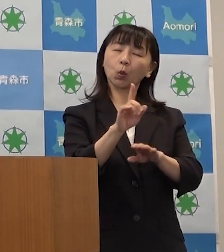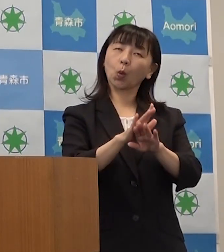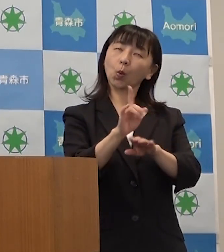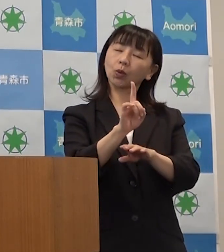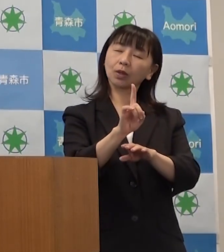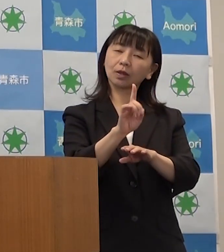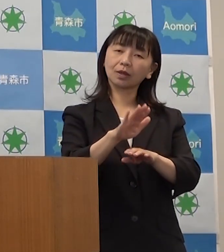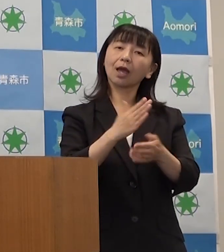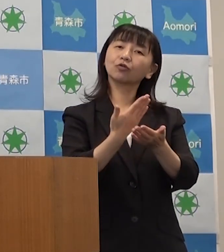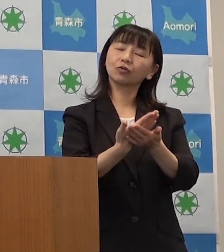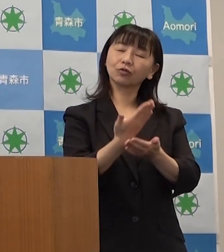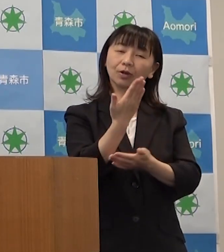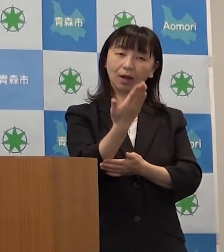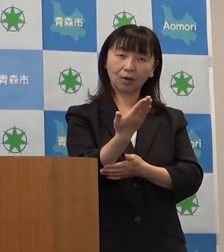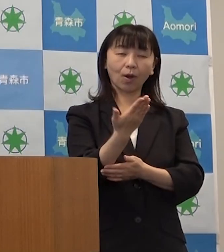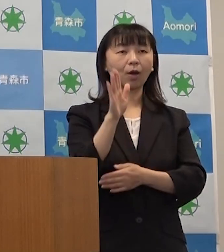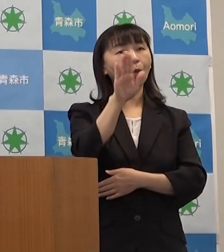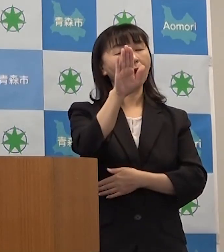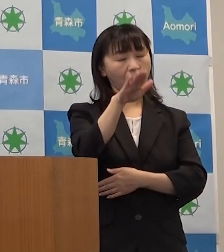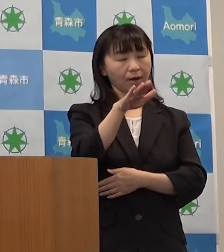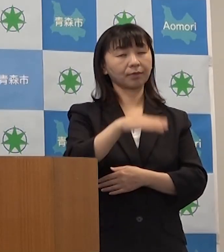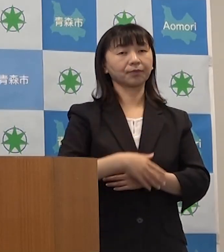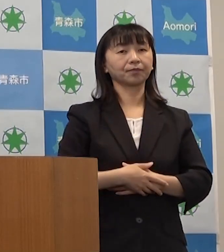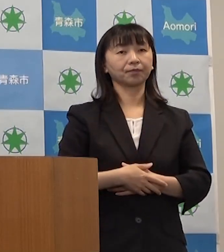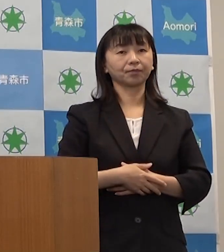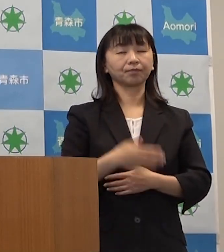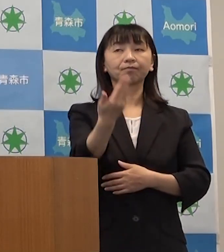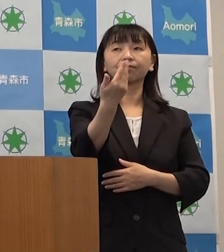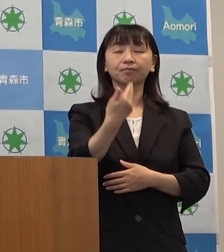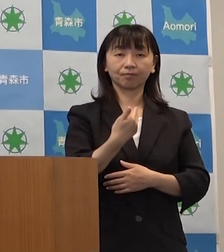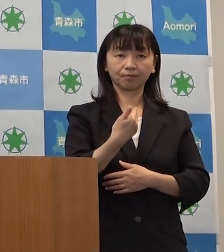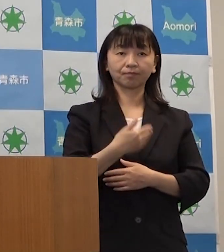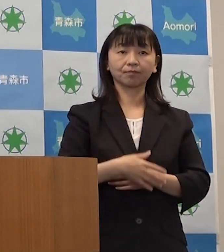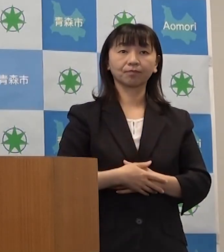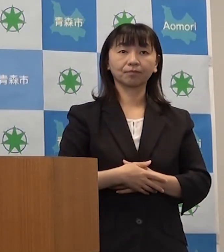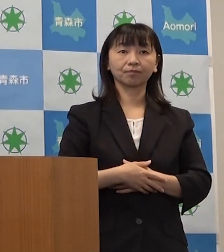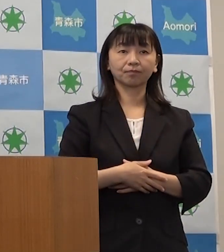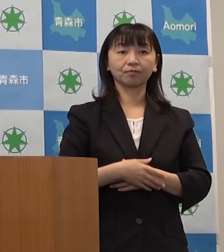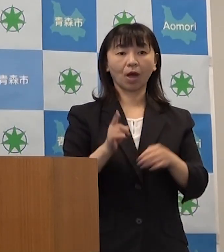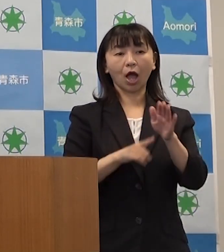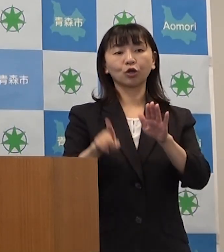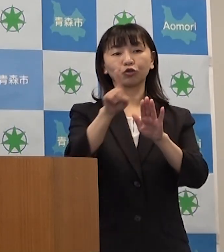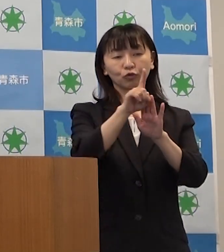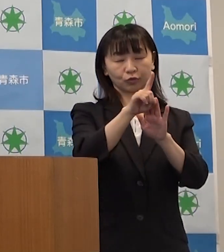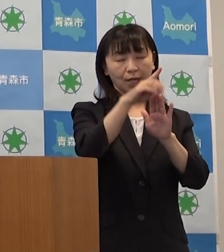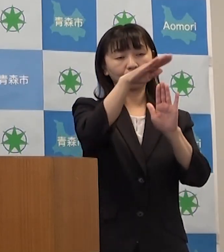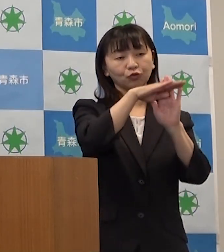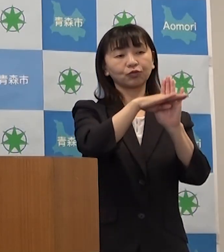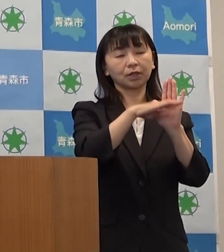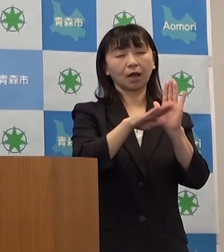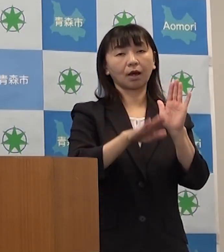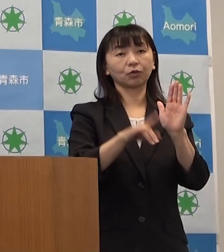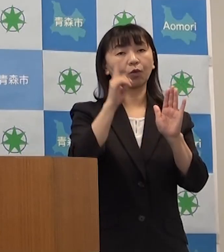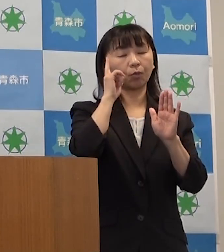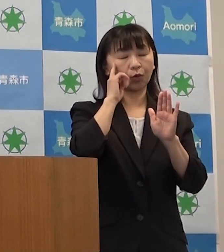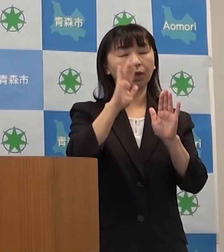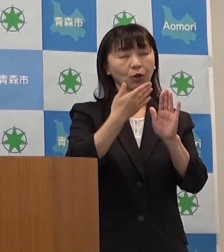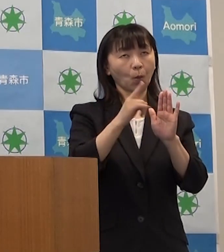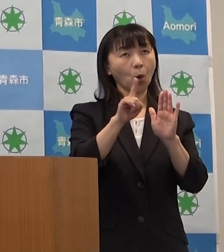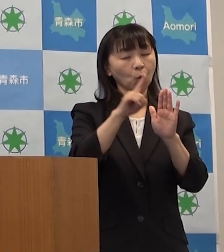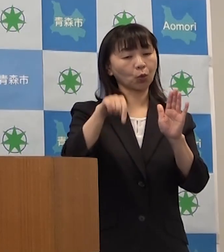はこれからということです。 まあ、逆に時間が限られてくるとなると優先順位があるかと思いますけど、どんなこと